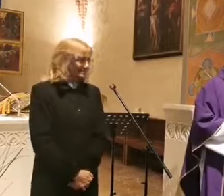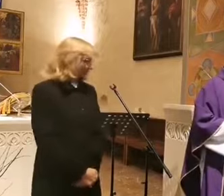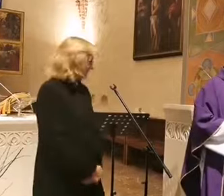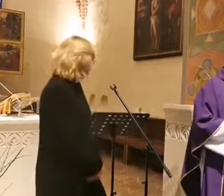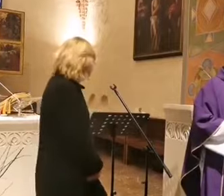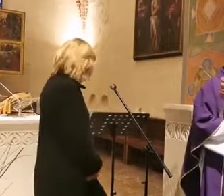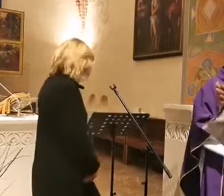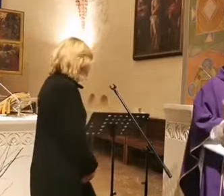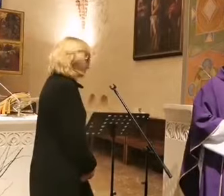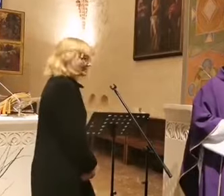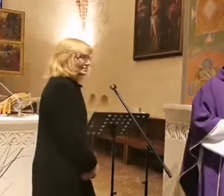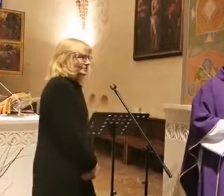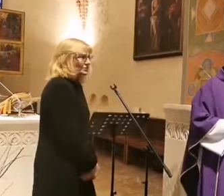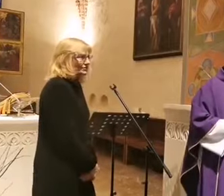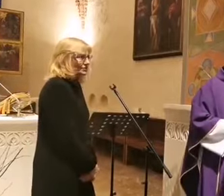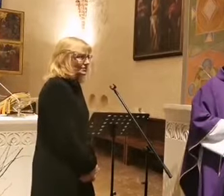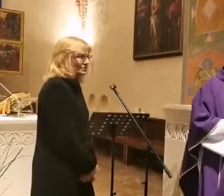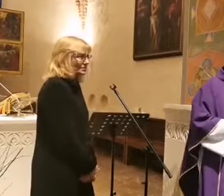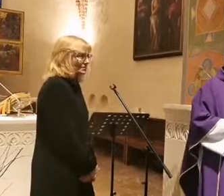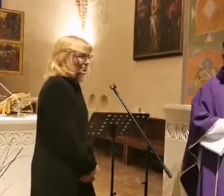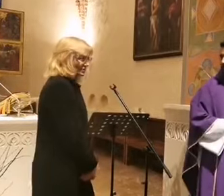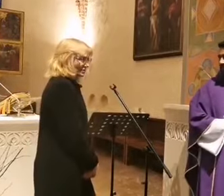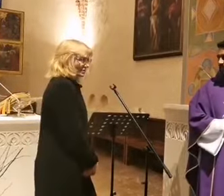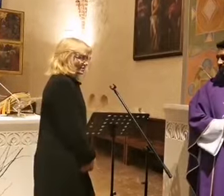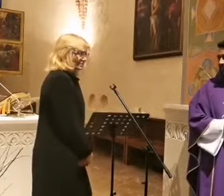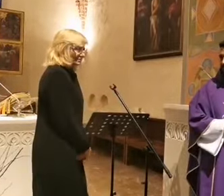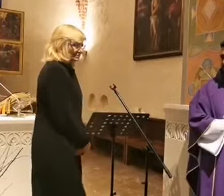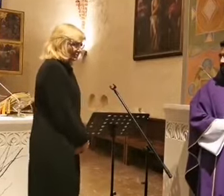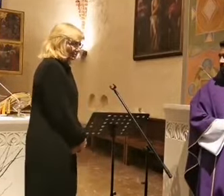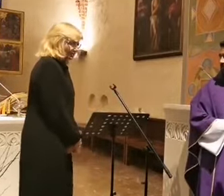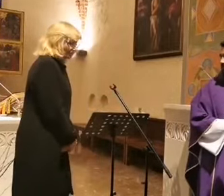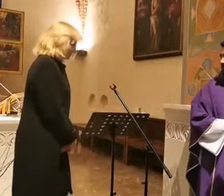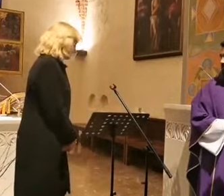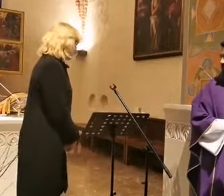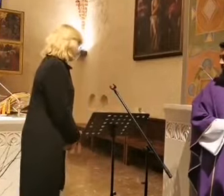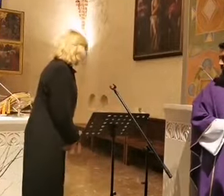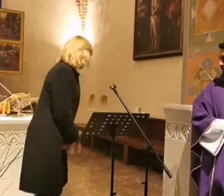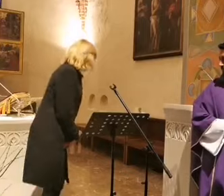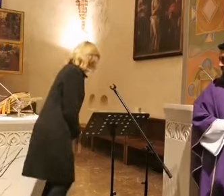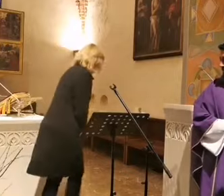po błogosławieniu wodę przyjrzeć. Poświęcimy.